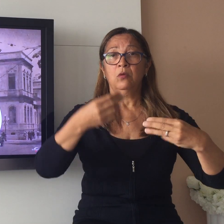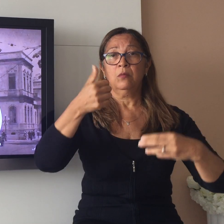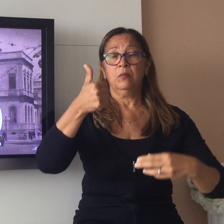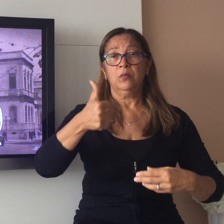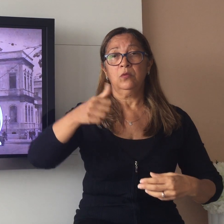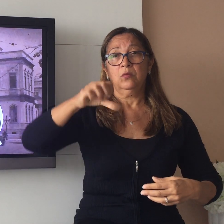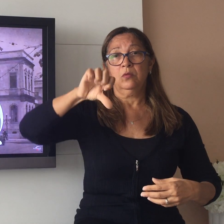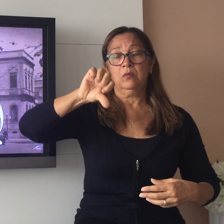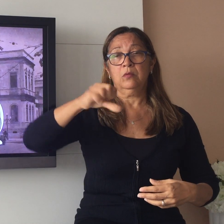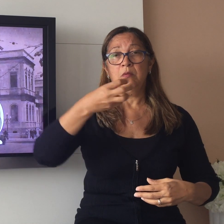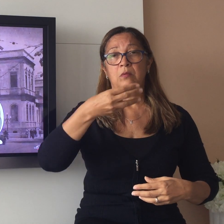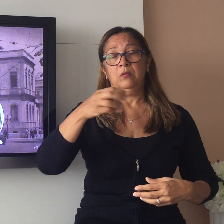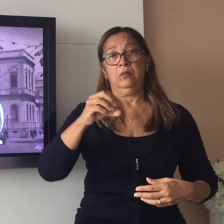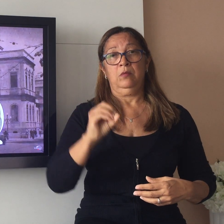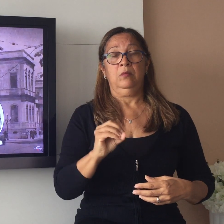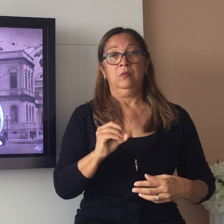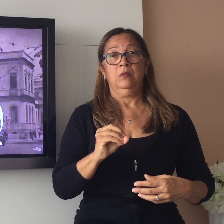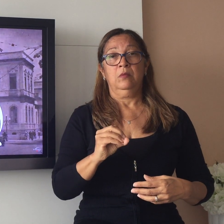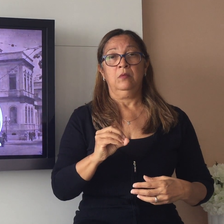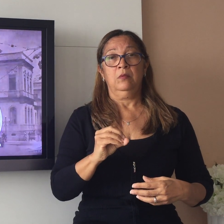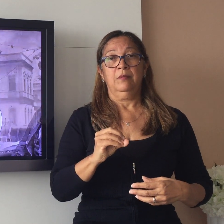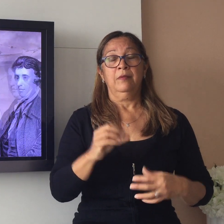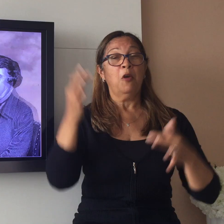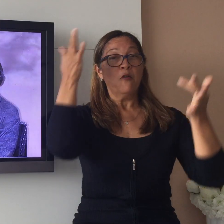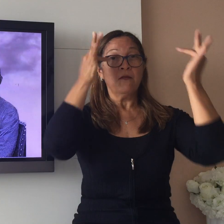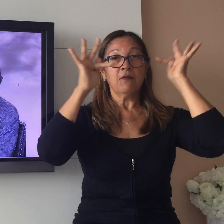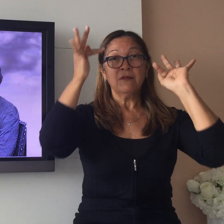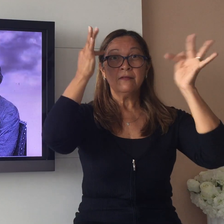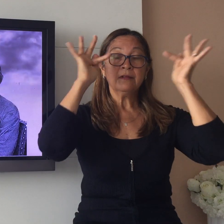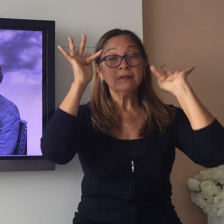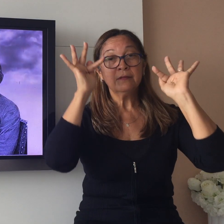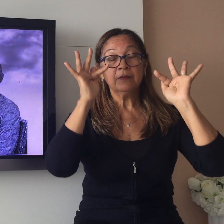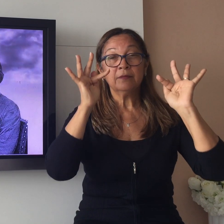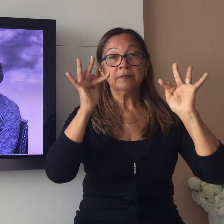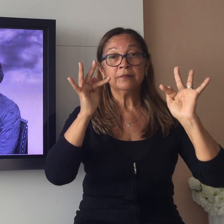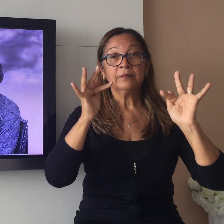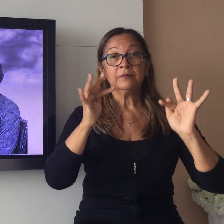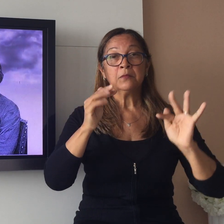1930. Como diria o pensador Edmund Burke,